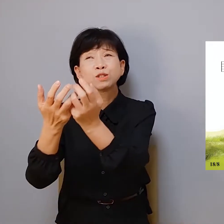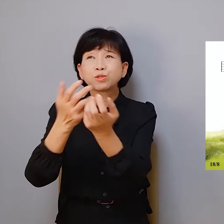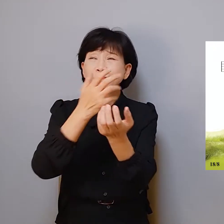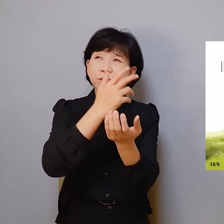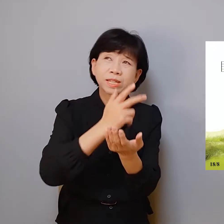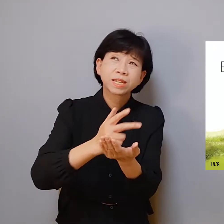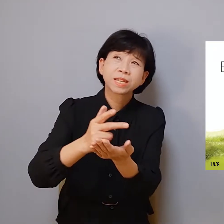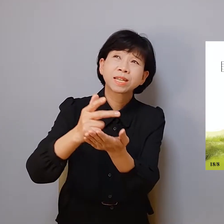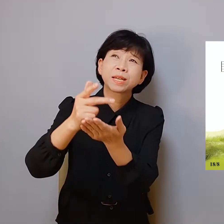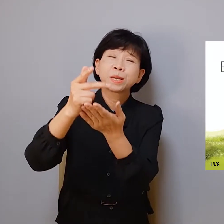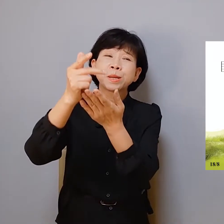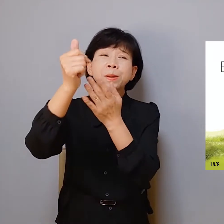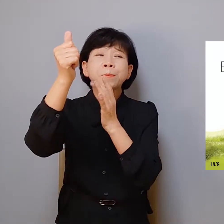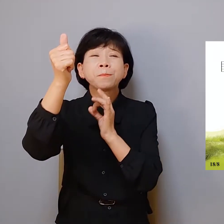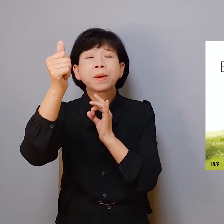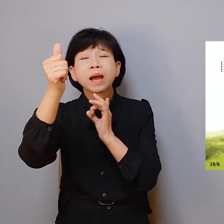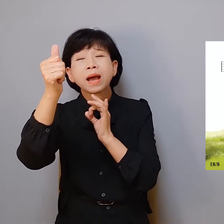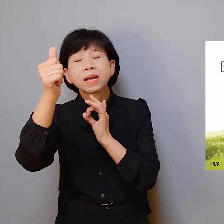충만합니다.